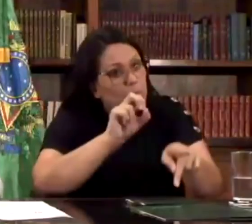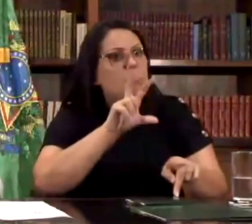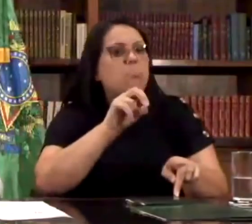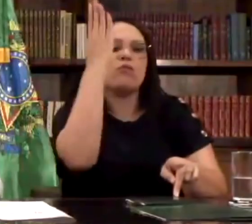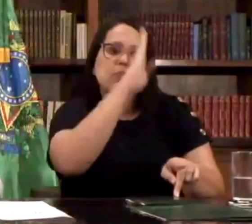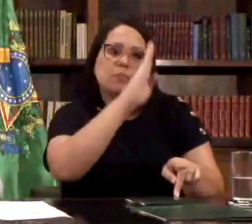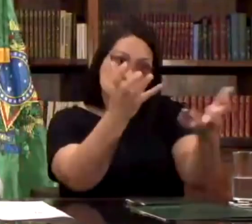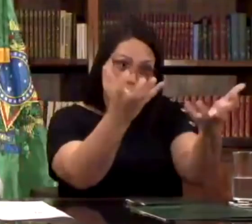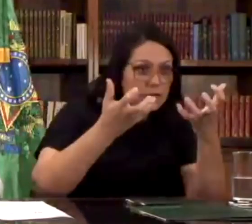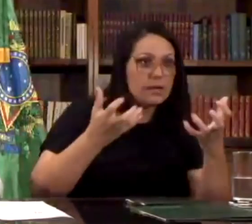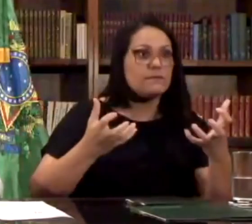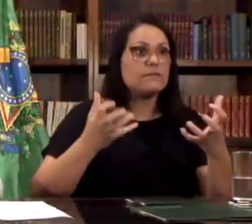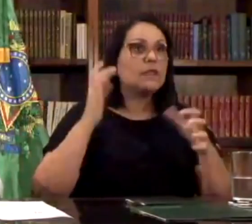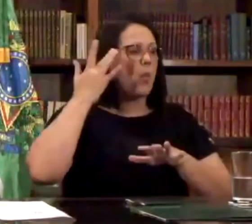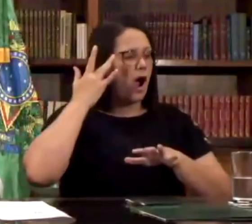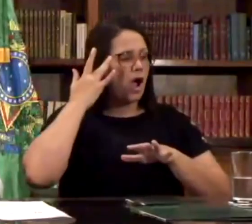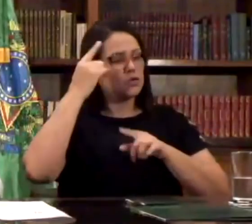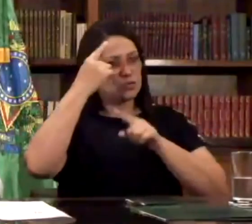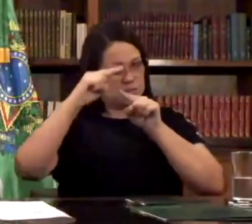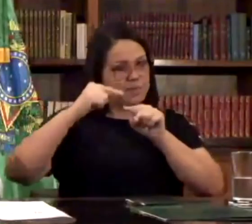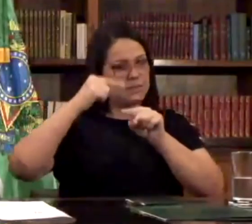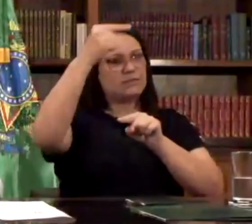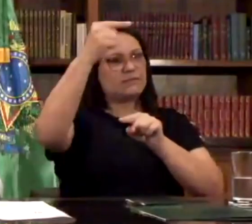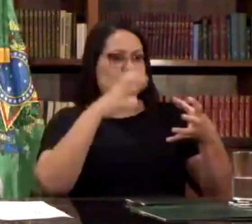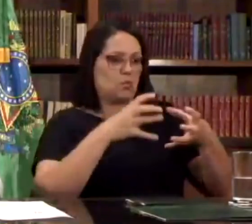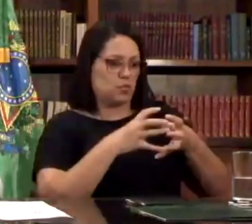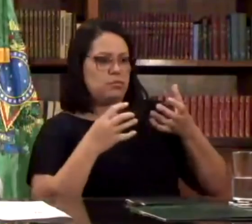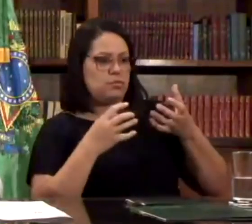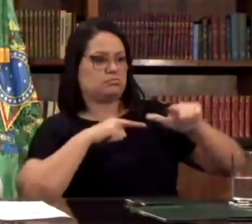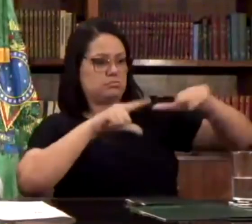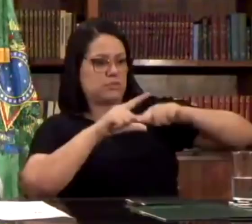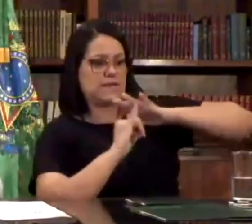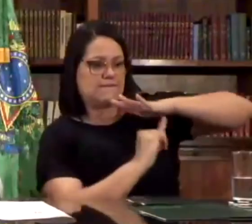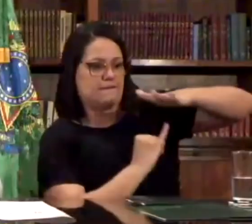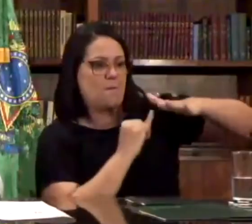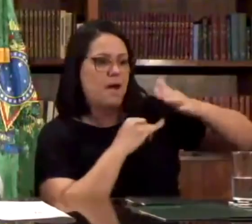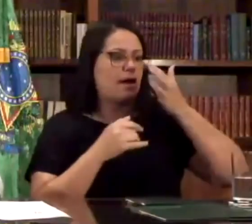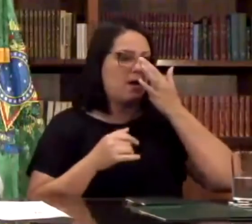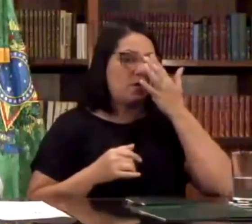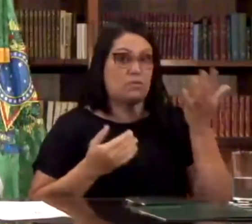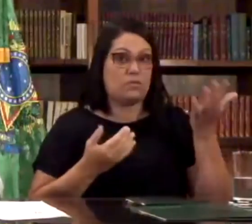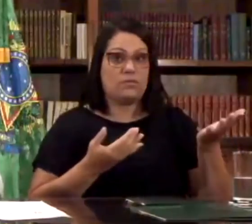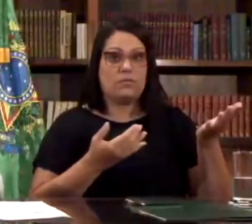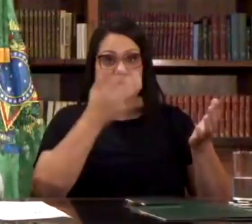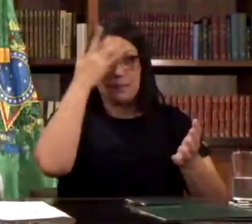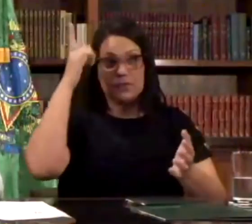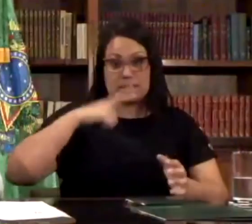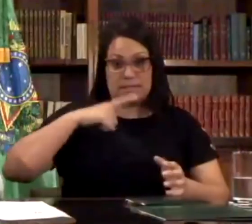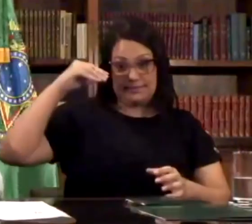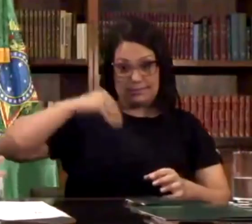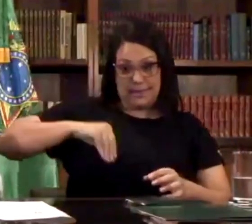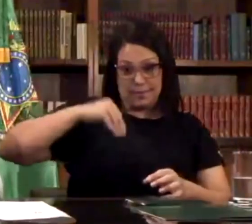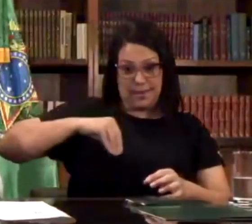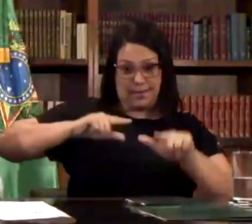brasileiro quiser. Eu acho que até semana que vem, os informais, o pessoal que está empregado, mas vai